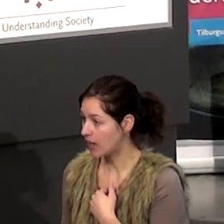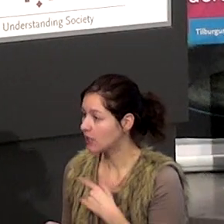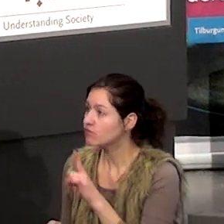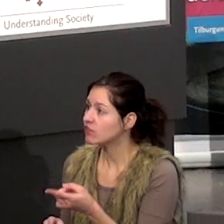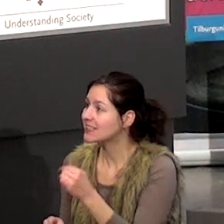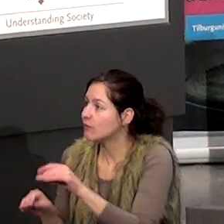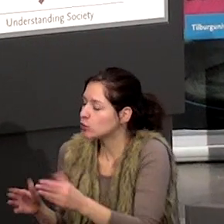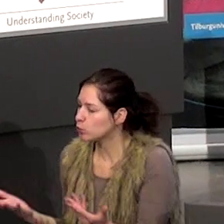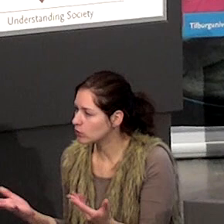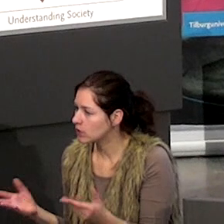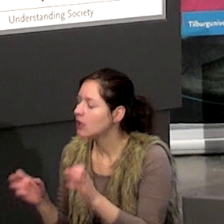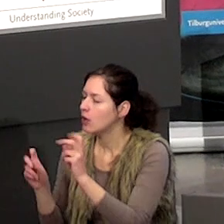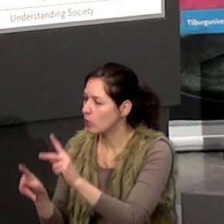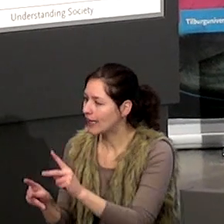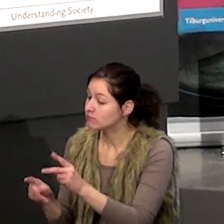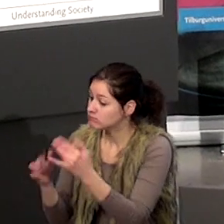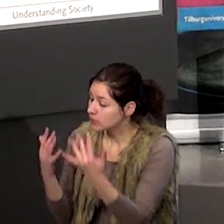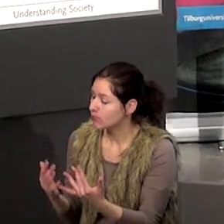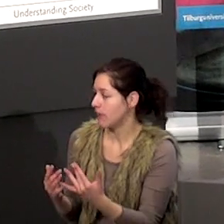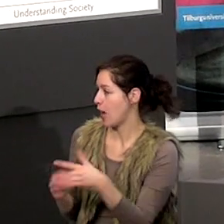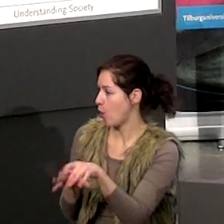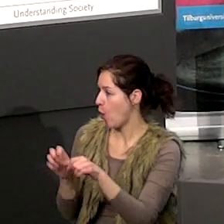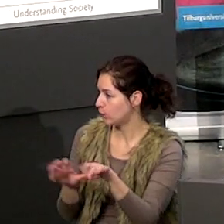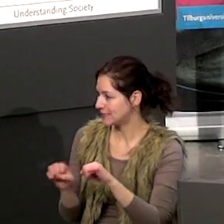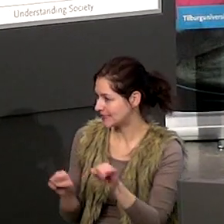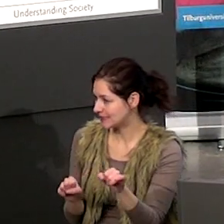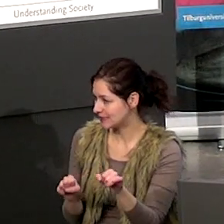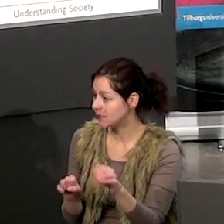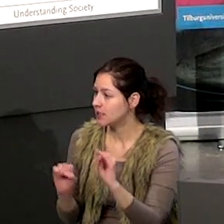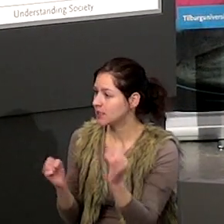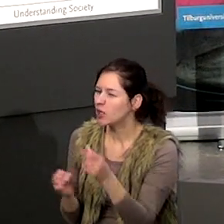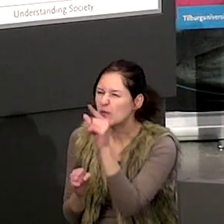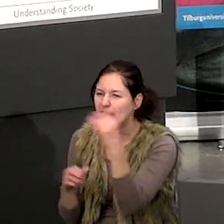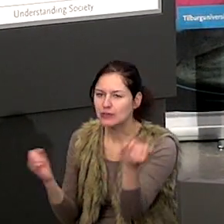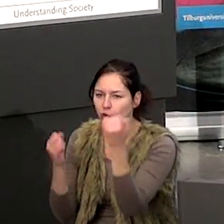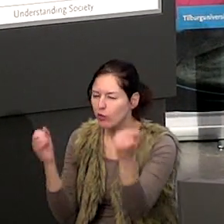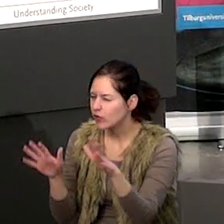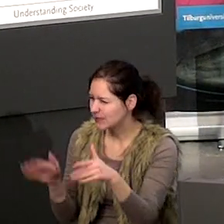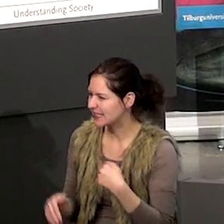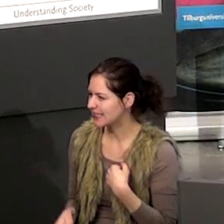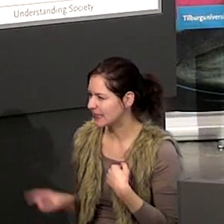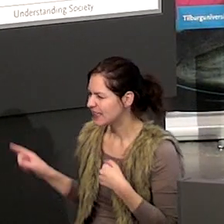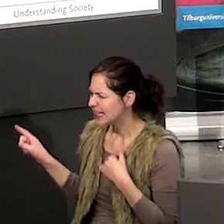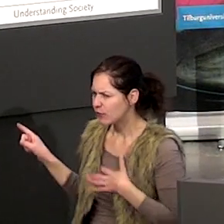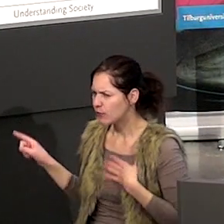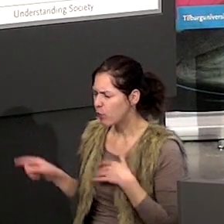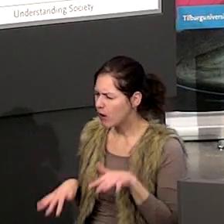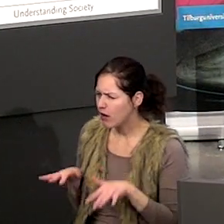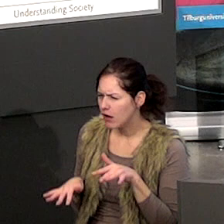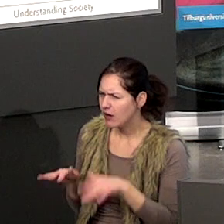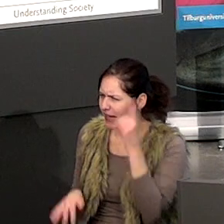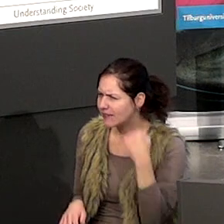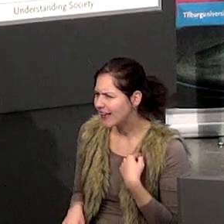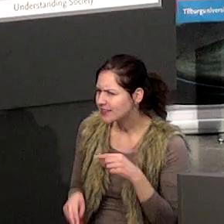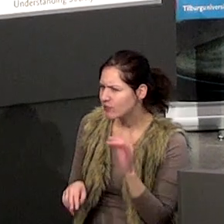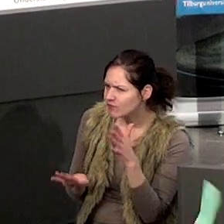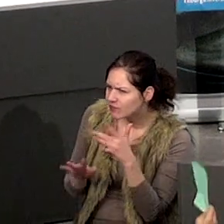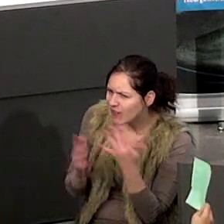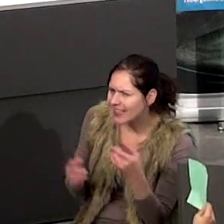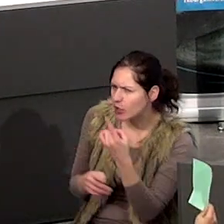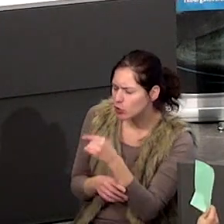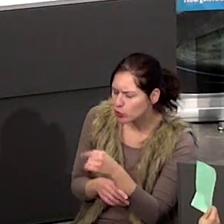Nou ja, dan zijn er wel een paar opties. Misschien kunnen we alvast eens even een beetje oefenen. Ik heb een vermoeden dat ik wel ongeveer weet wanneer het rood en groen wordt in de